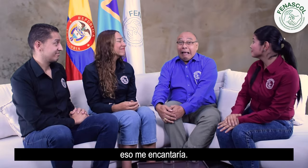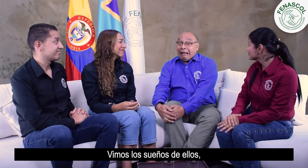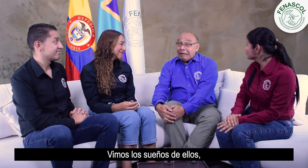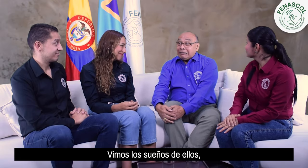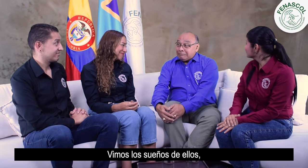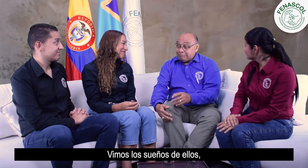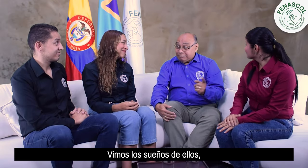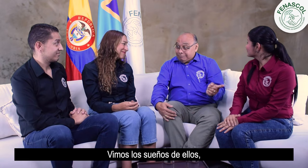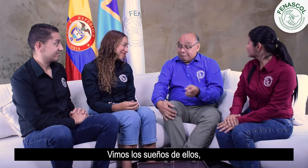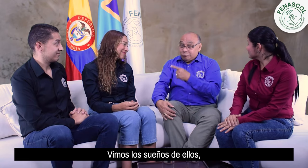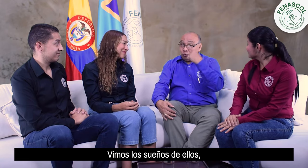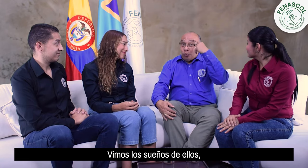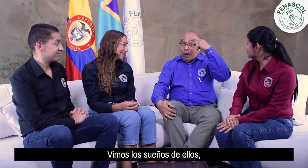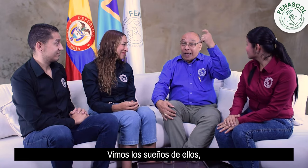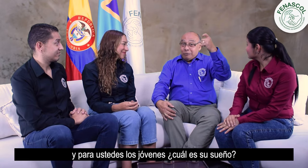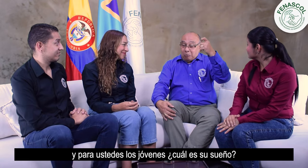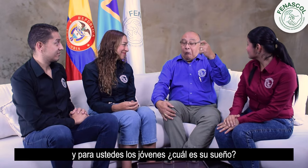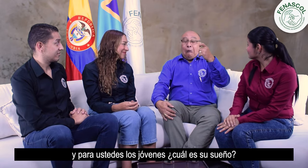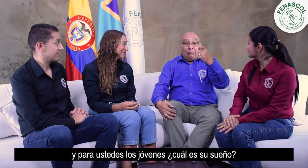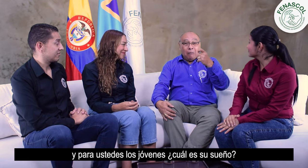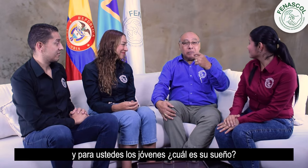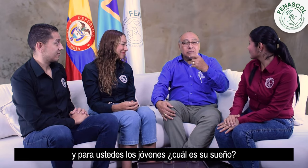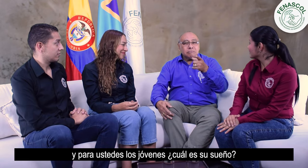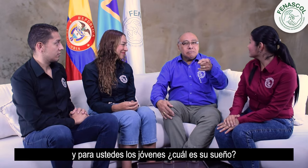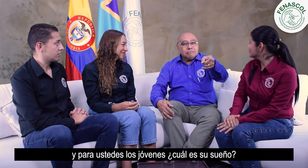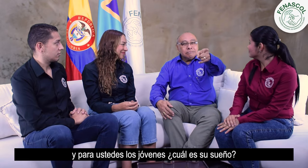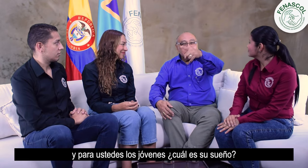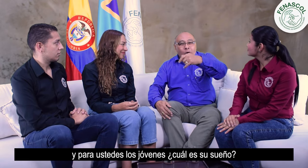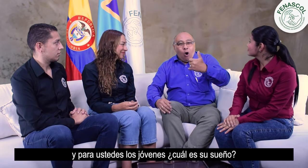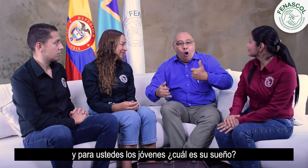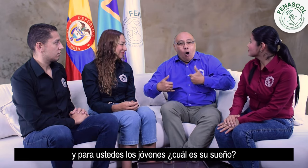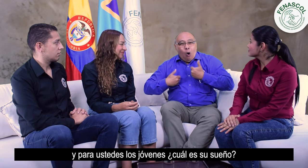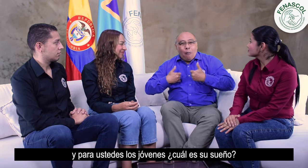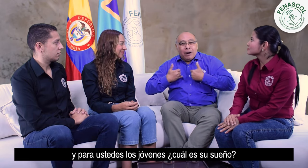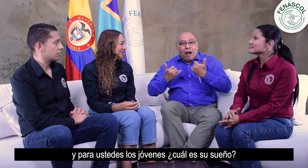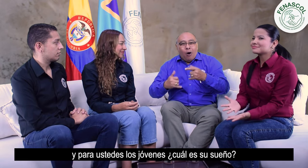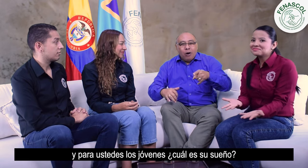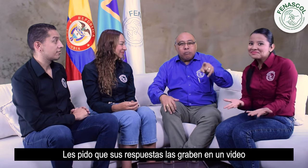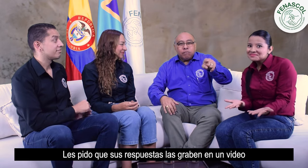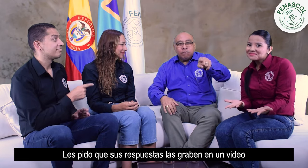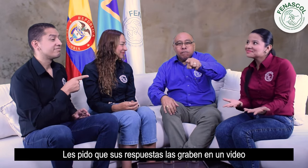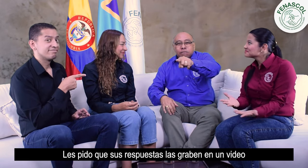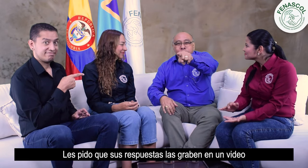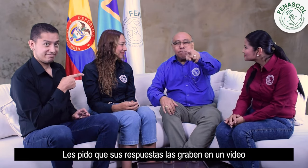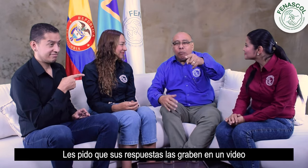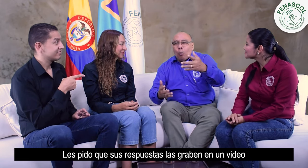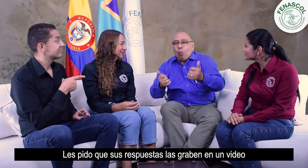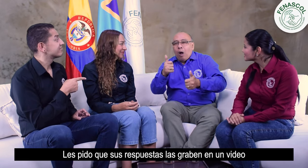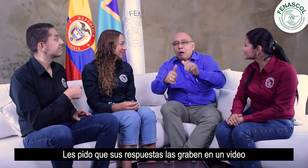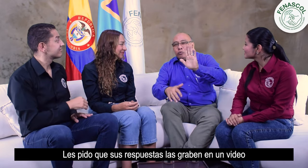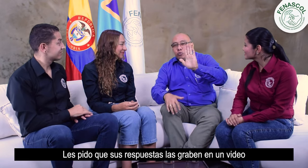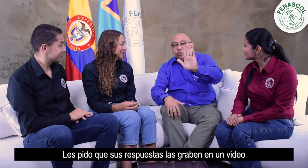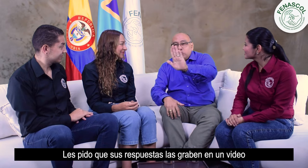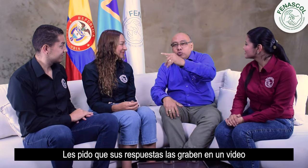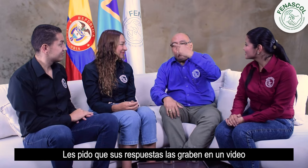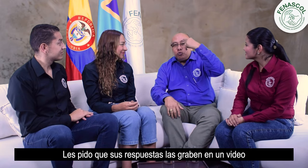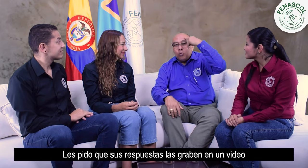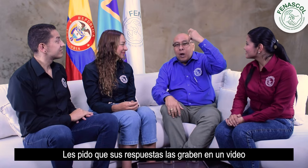Vimos los sueños de ellos. Y para ustedes los jóvenes, ¿cuál es su sueño? Les pido que sus respuestas las graben en un